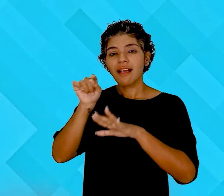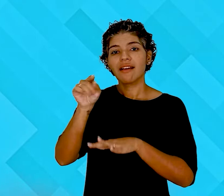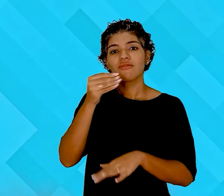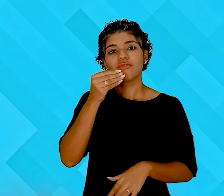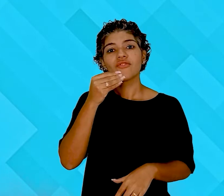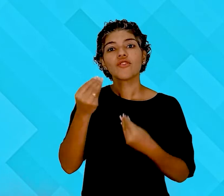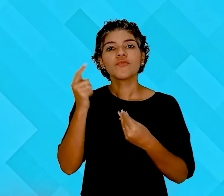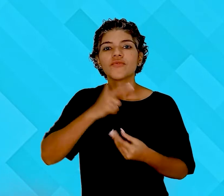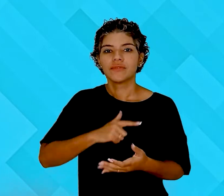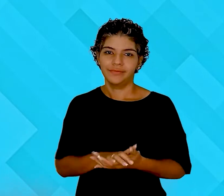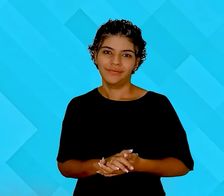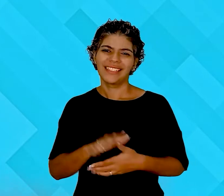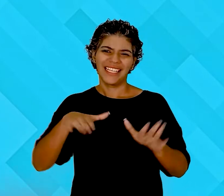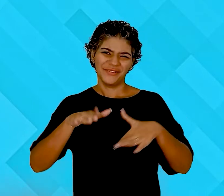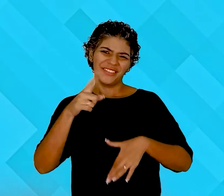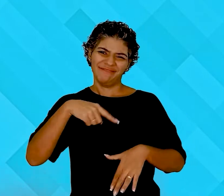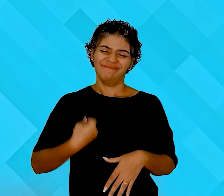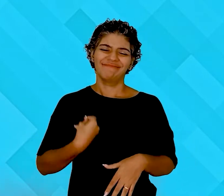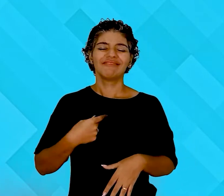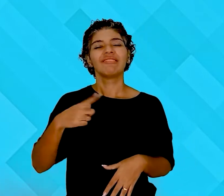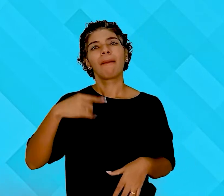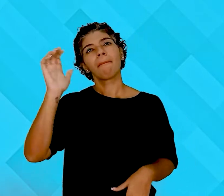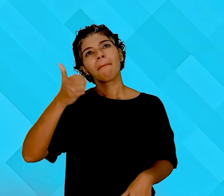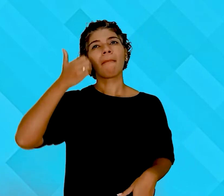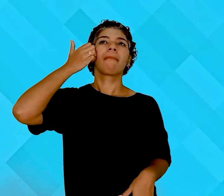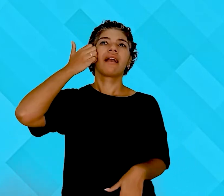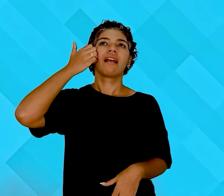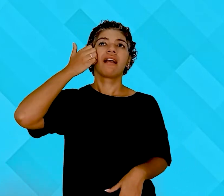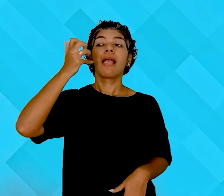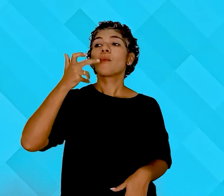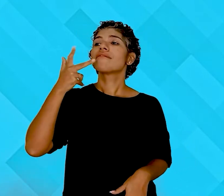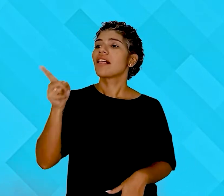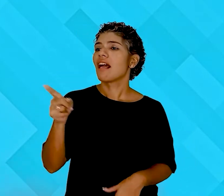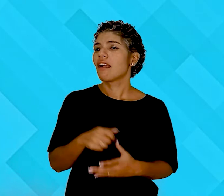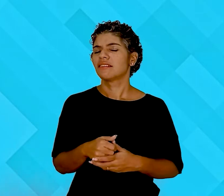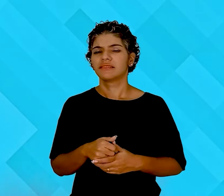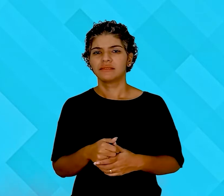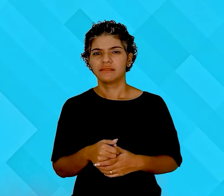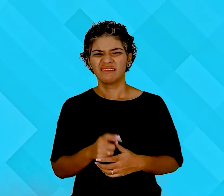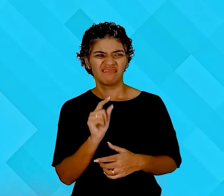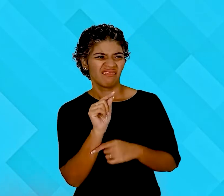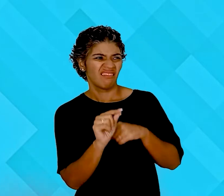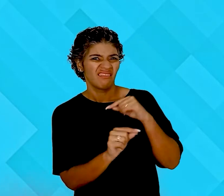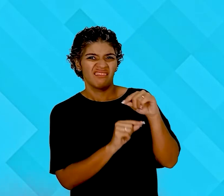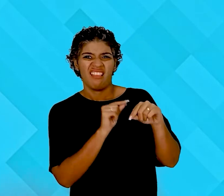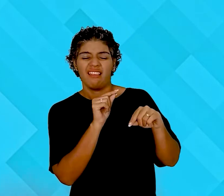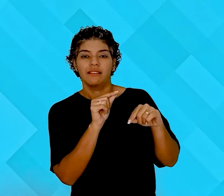pô, de onde veio essa pessoa? E quando o outro se apresenta, eu cheguei, foi o fulano que me deu o seu contato. Tá, aí você